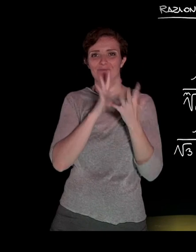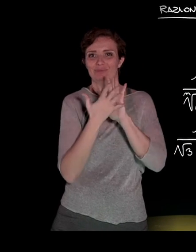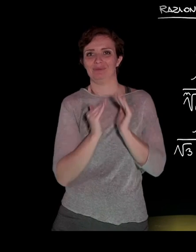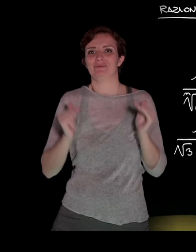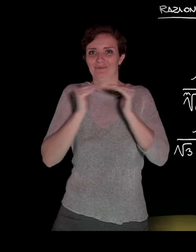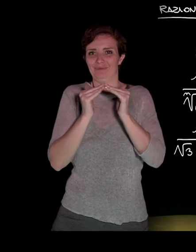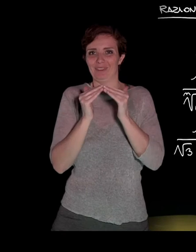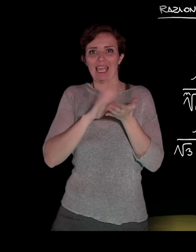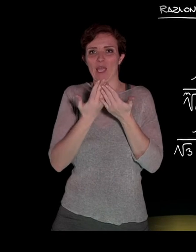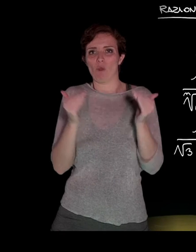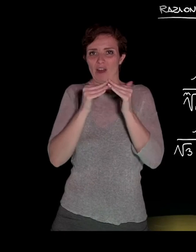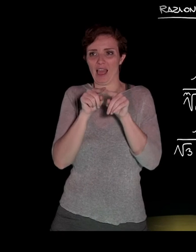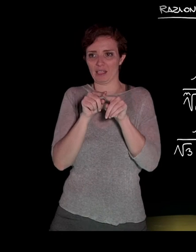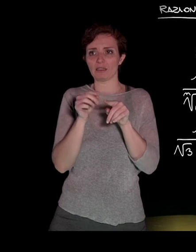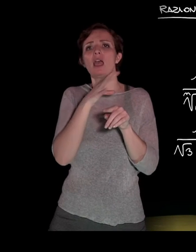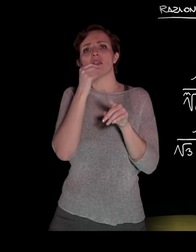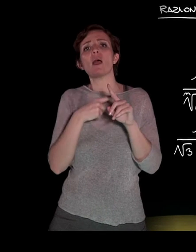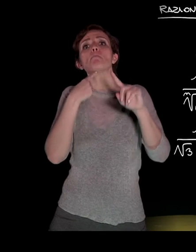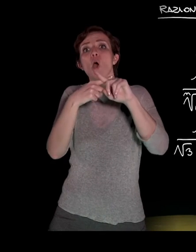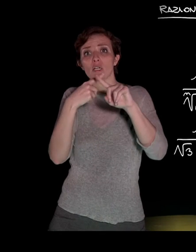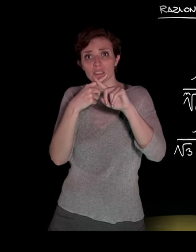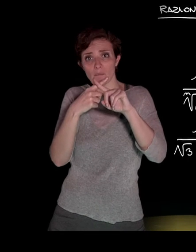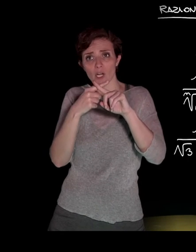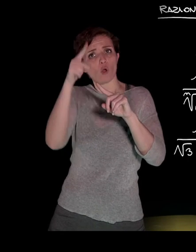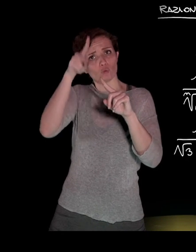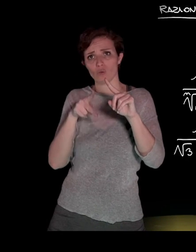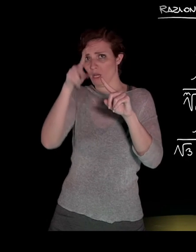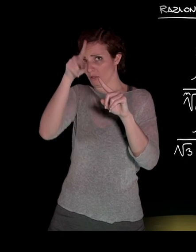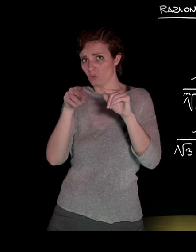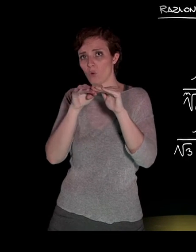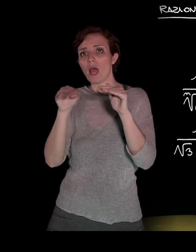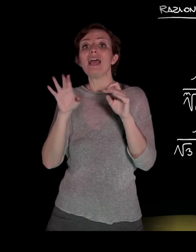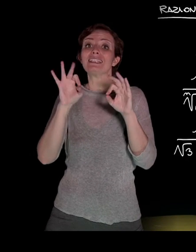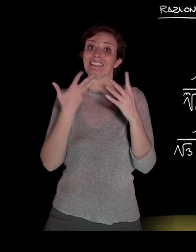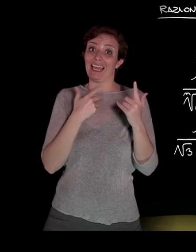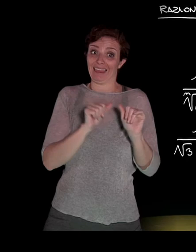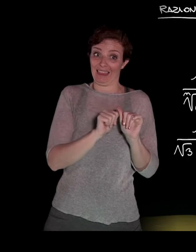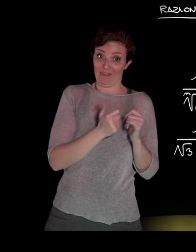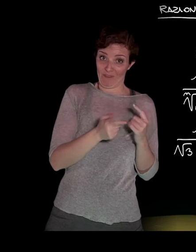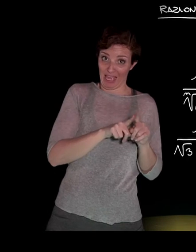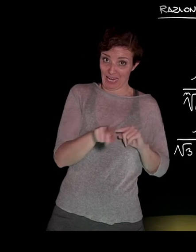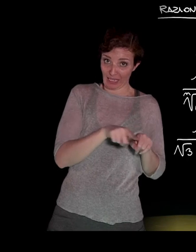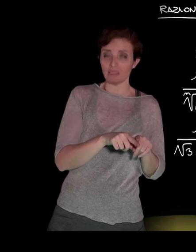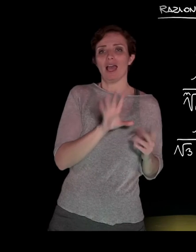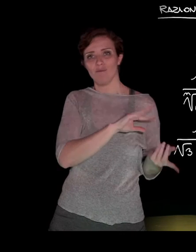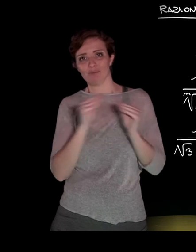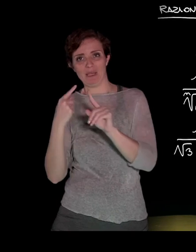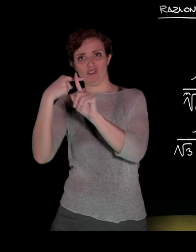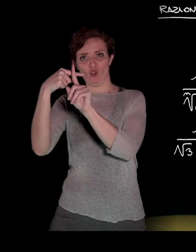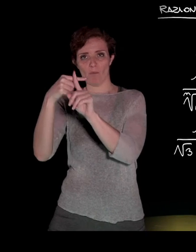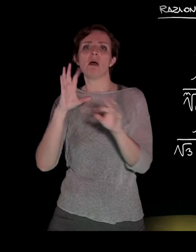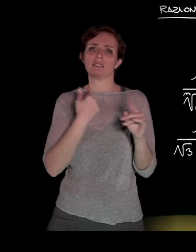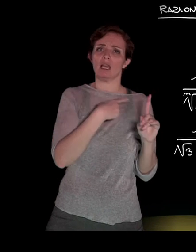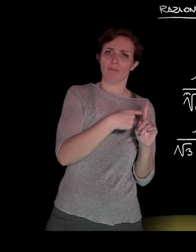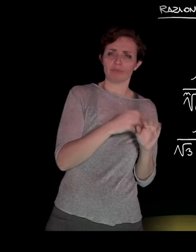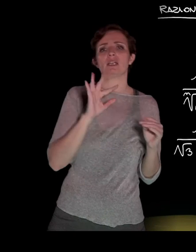denominatore per se c'è una differenza una somma o se c'è la somma per la differenza di due termini quindi in questo caso è semplice la differenza